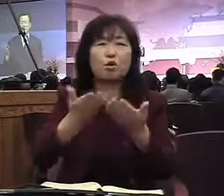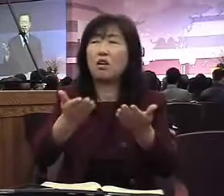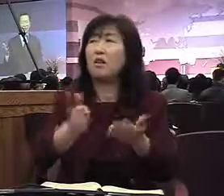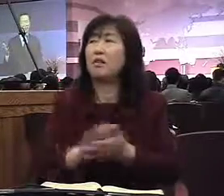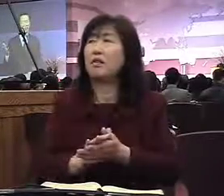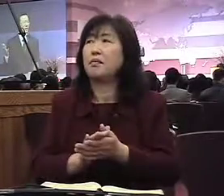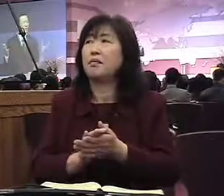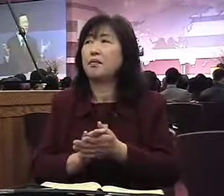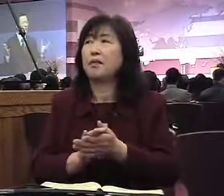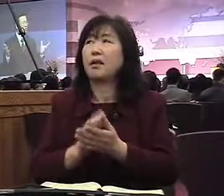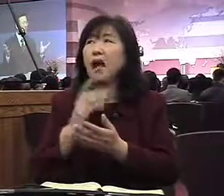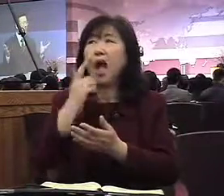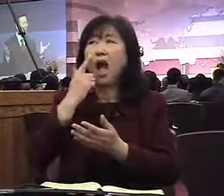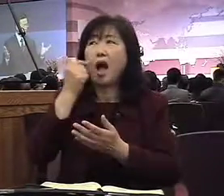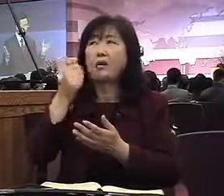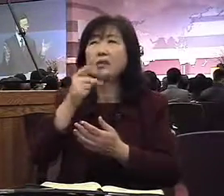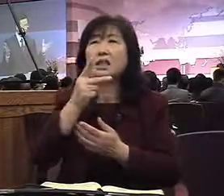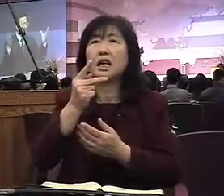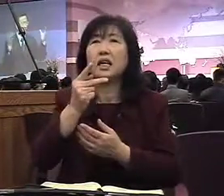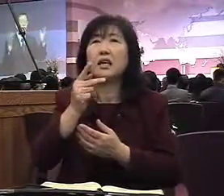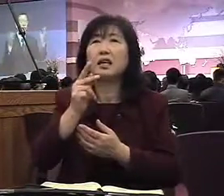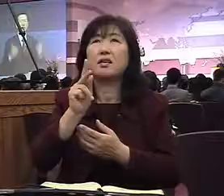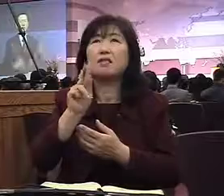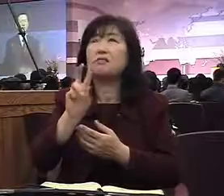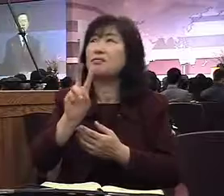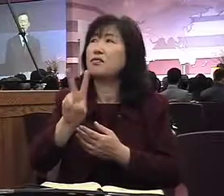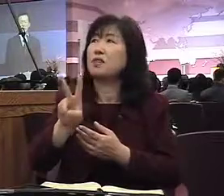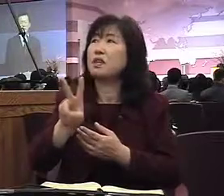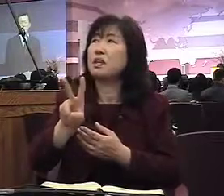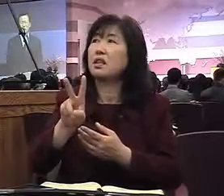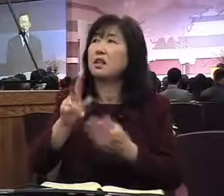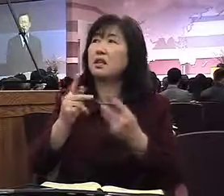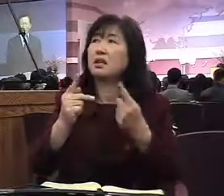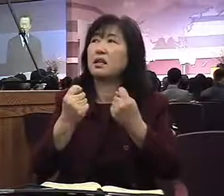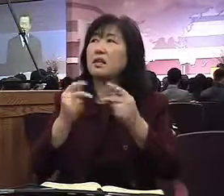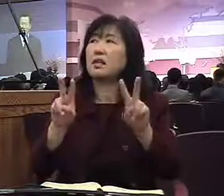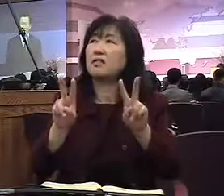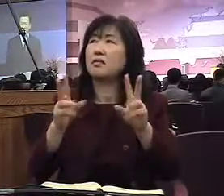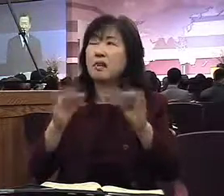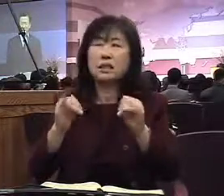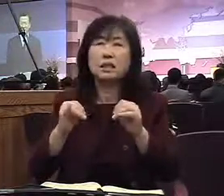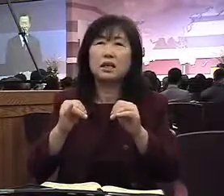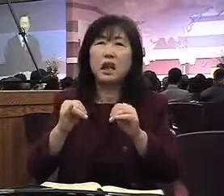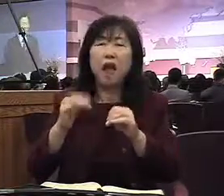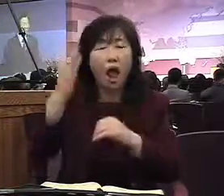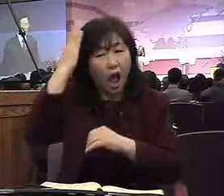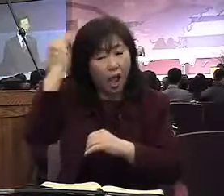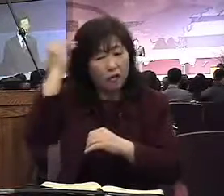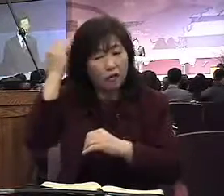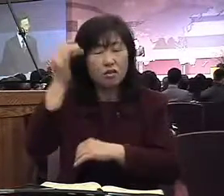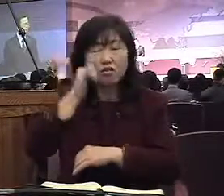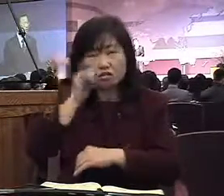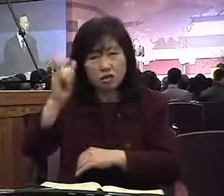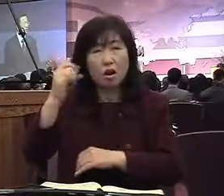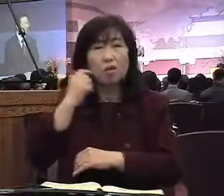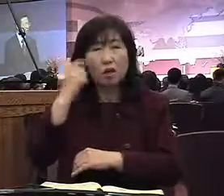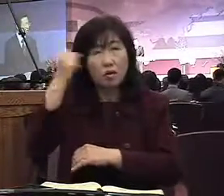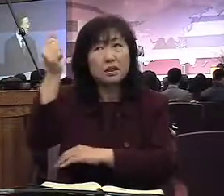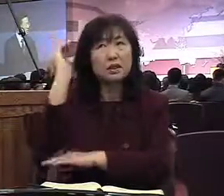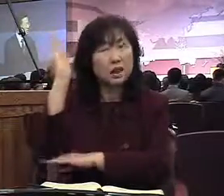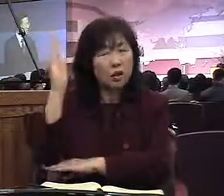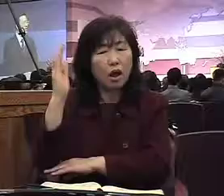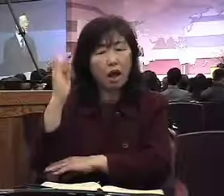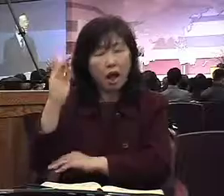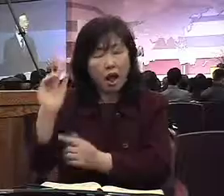그 케이블 TV의 기독교 방송이 얼마나 한국의 유명한 훌륭한 목사님들 설교를 많이 하십니까? 그 설교를 매일 하루